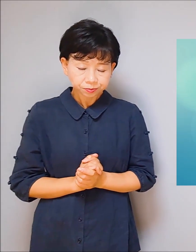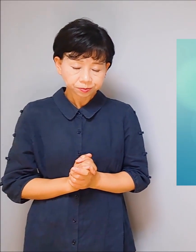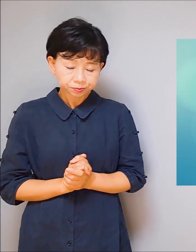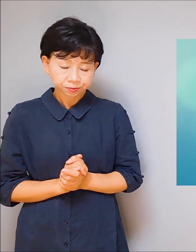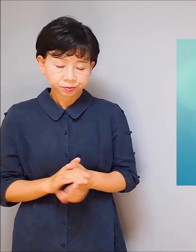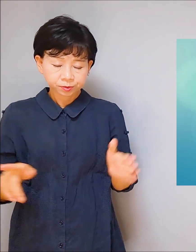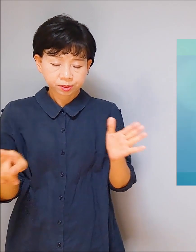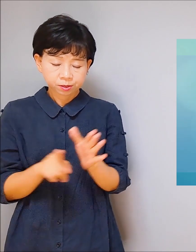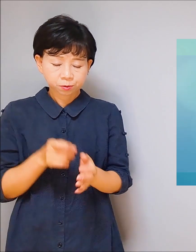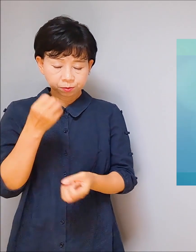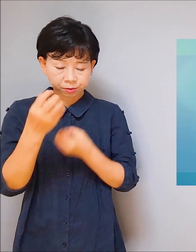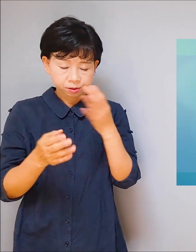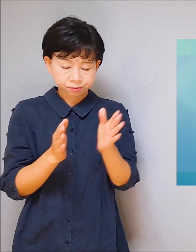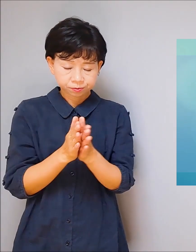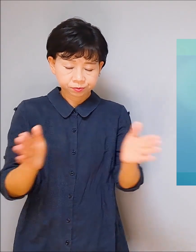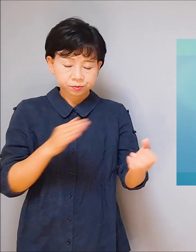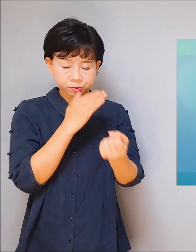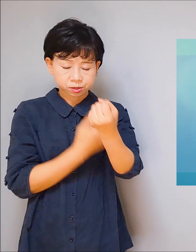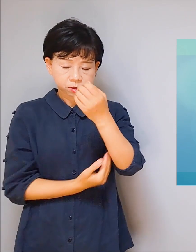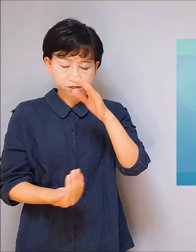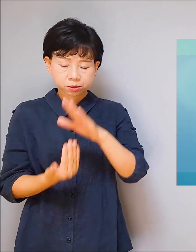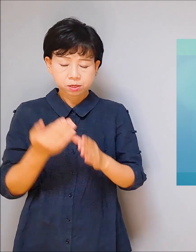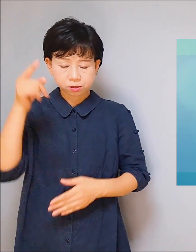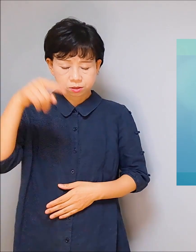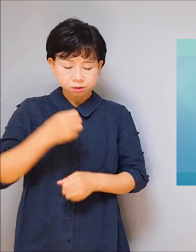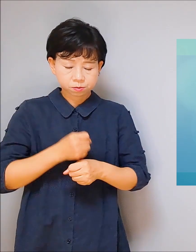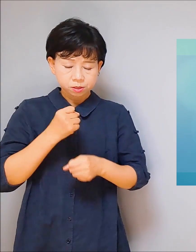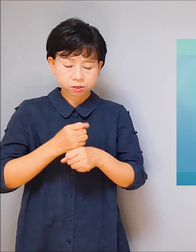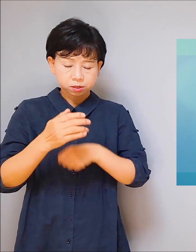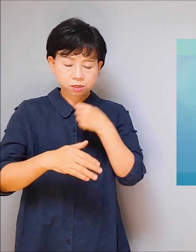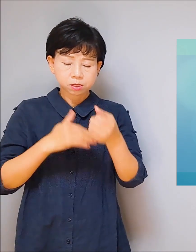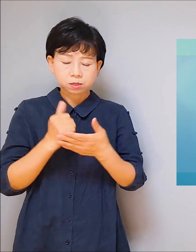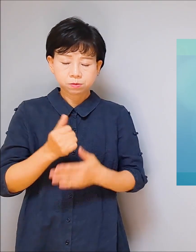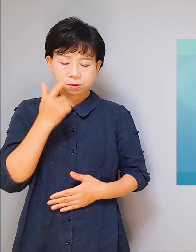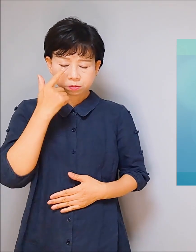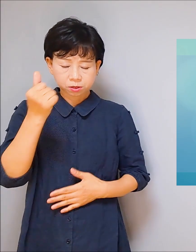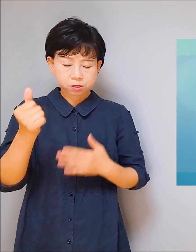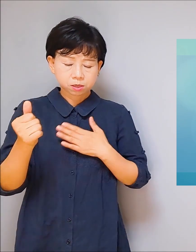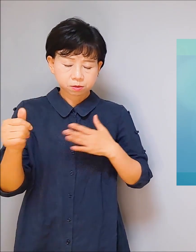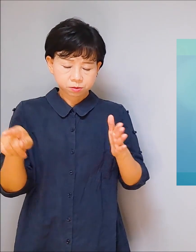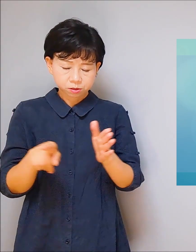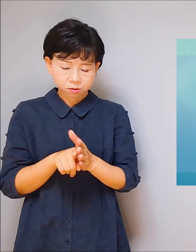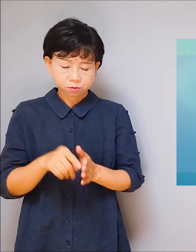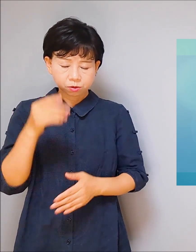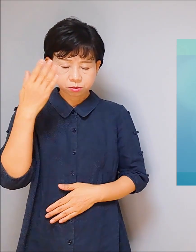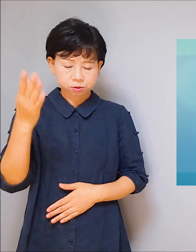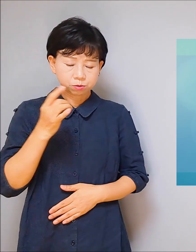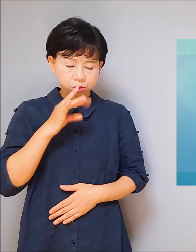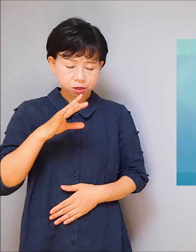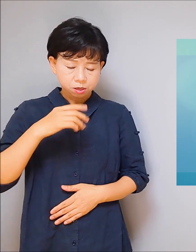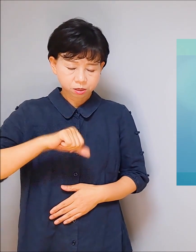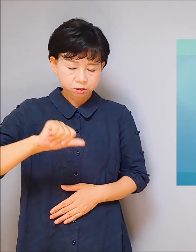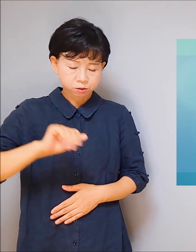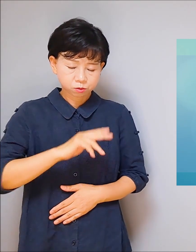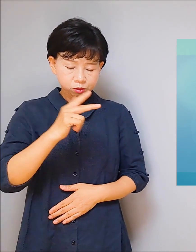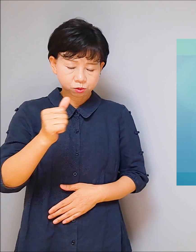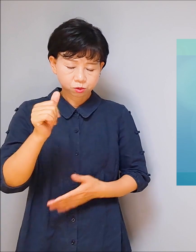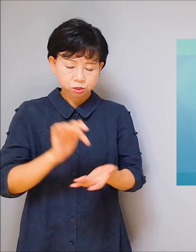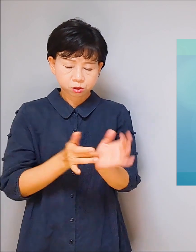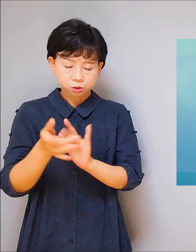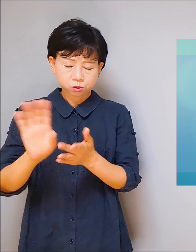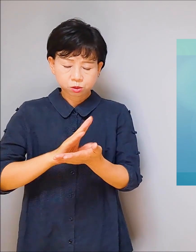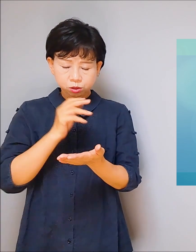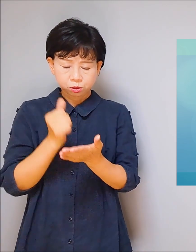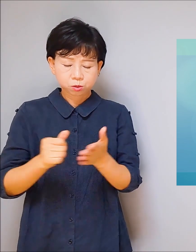아멘. 신앙 고백드립니다. 전능하사 천지를 만드신 하나님 아버지를 내가 믿사오며 그 외아들 우리 주